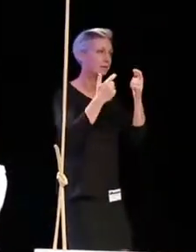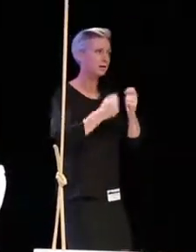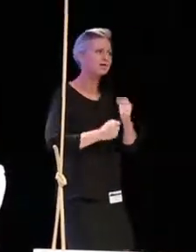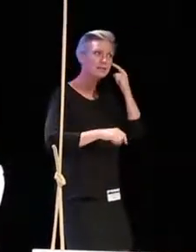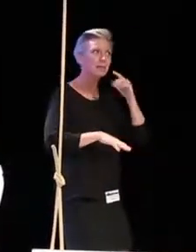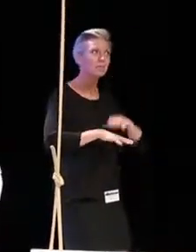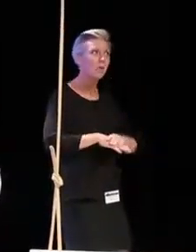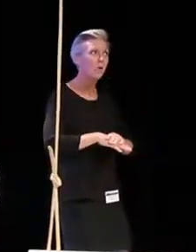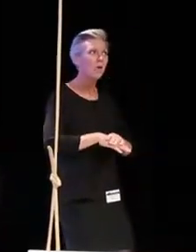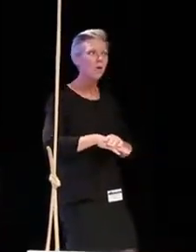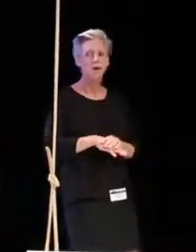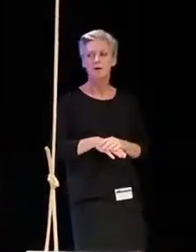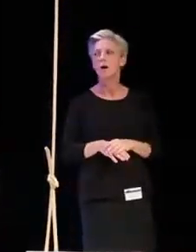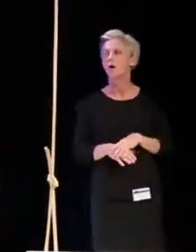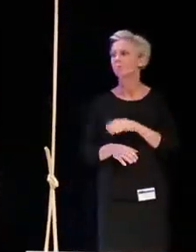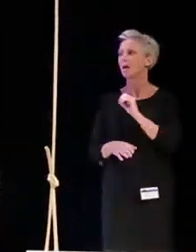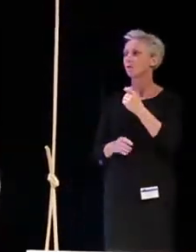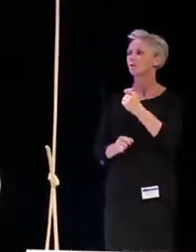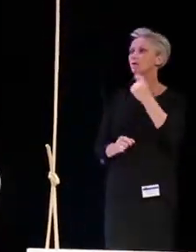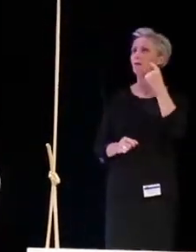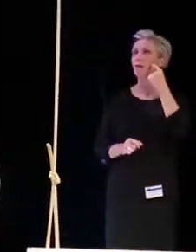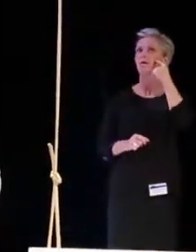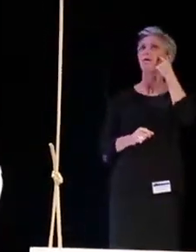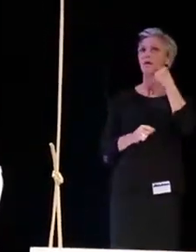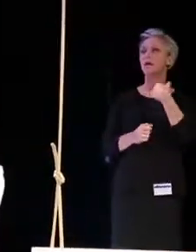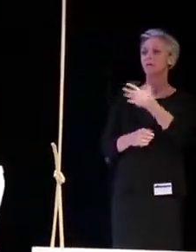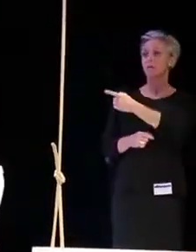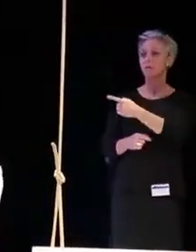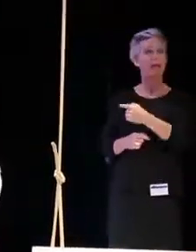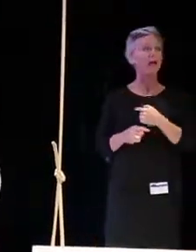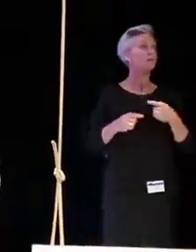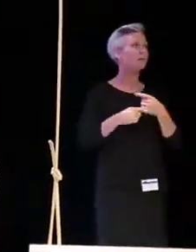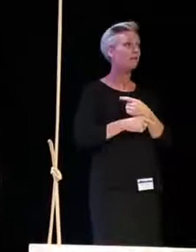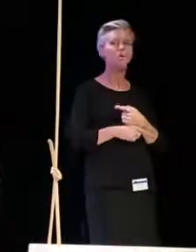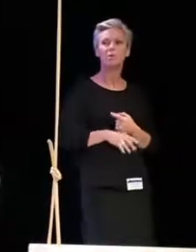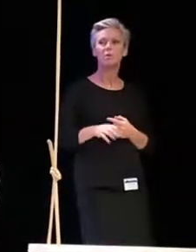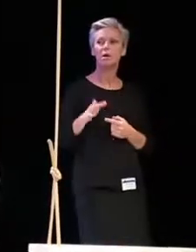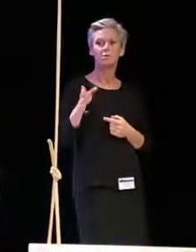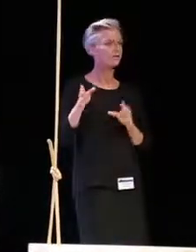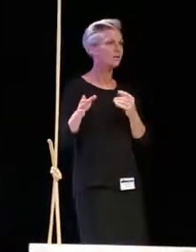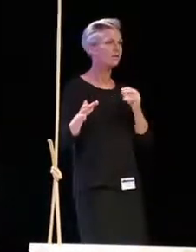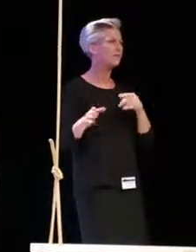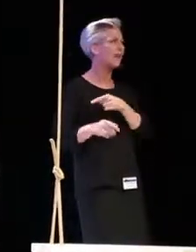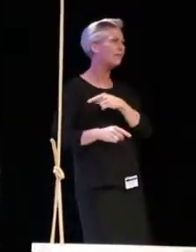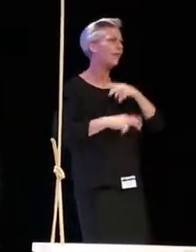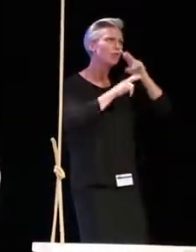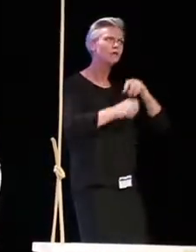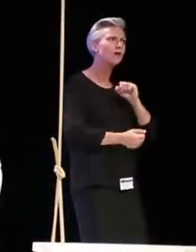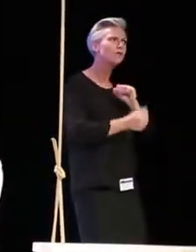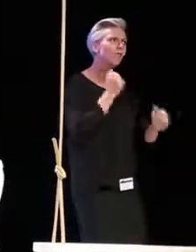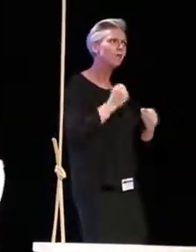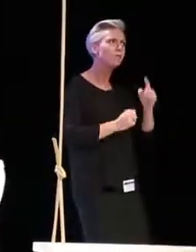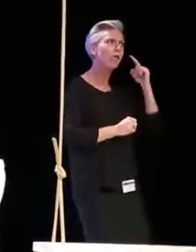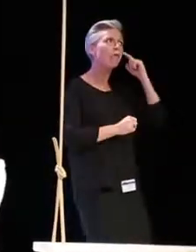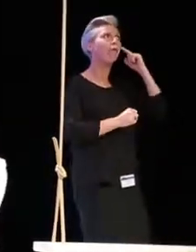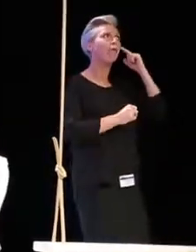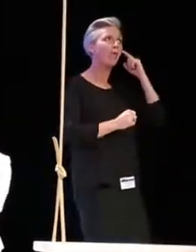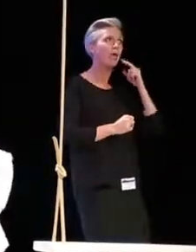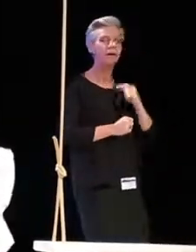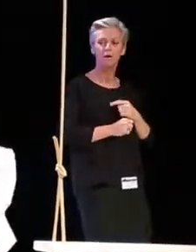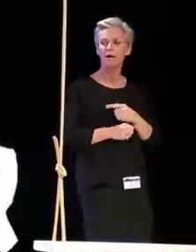som spekulerar så är det du. Ja. Nej, det är snart tvärtom. Han är forskare, han får spekulera. Exakt. Vadå, Hans Roslinger i det